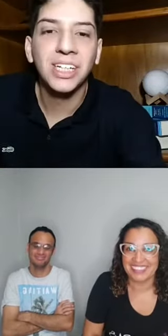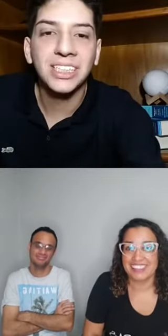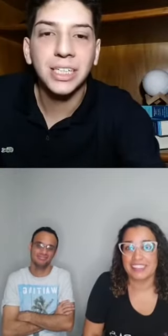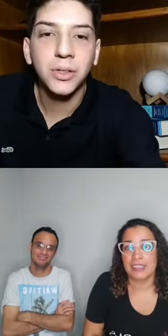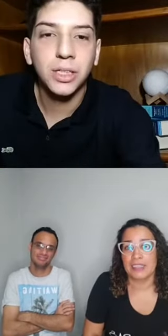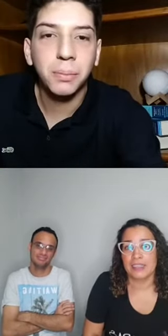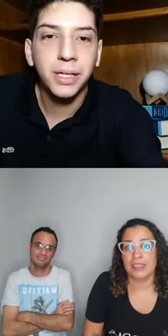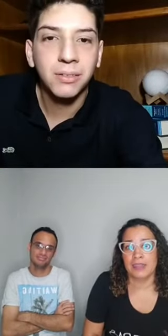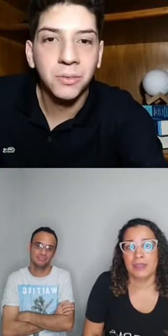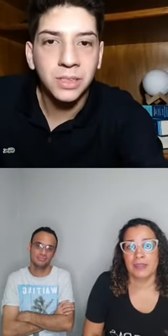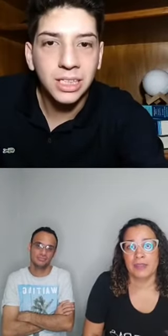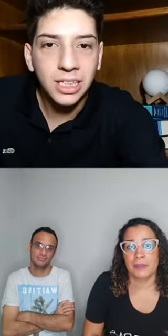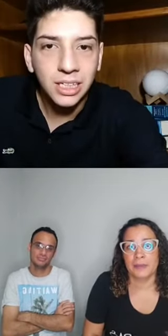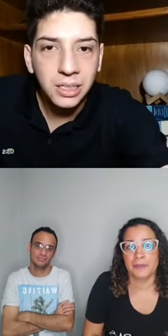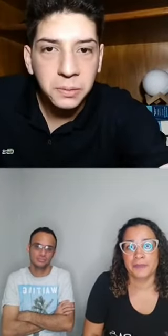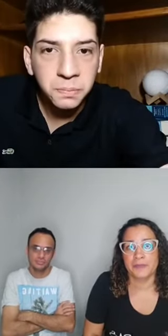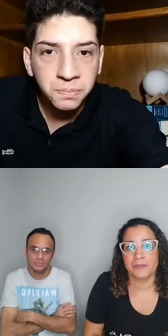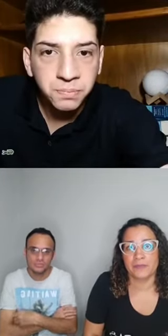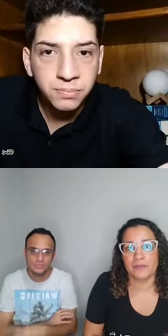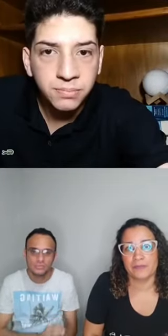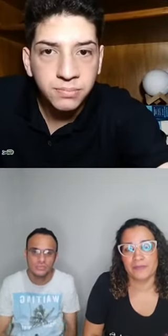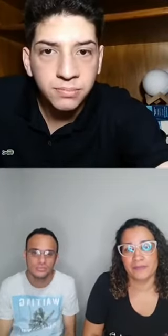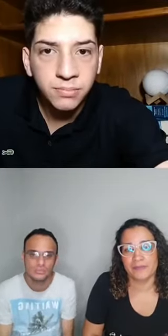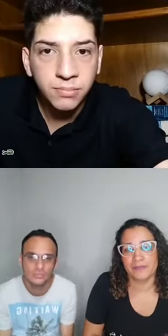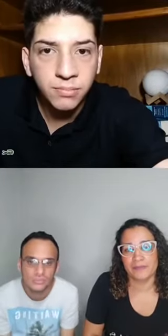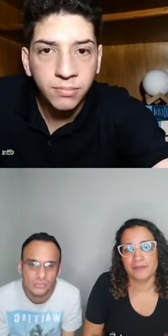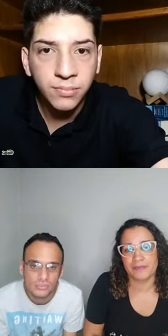Vamos ver se tem outra pergunta aqui.